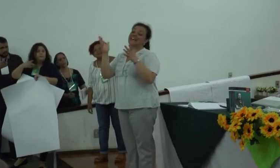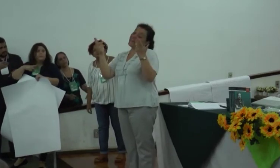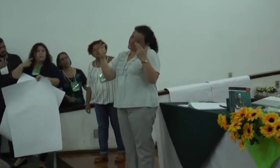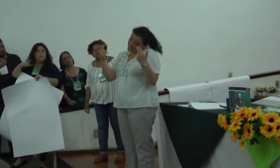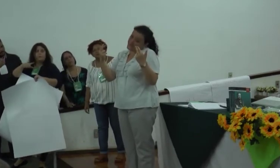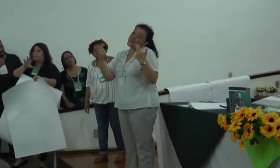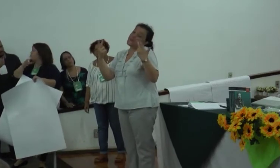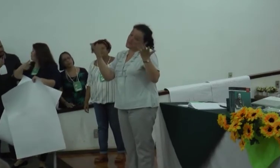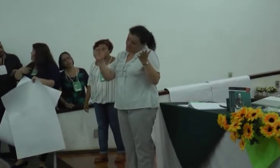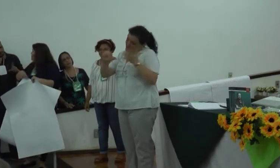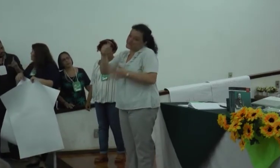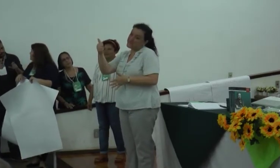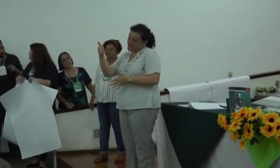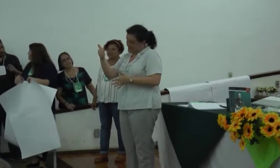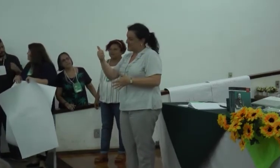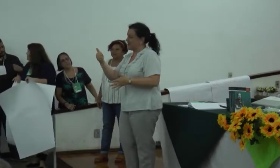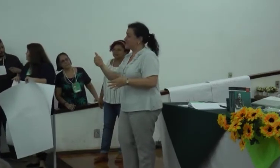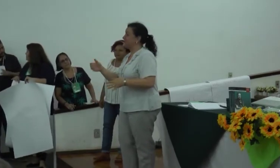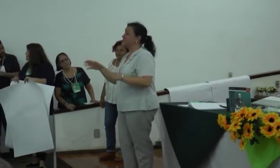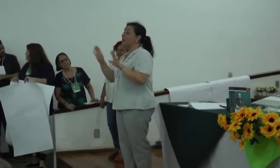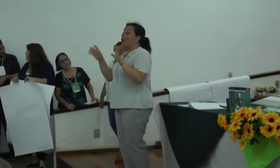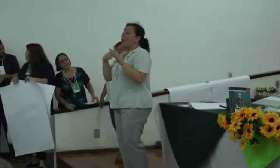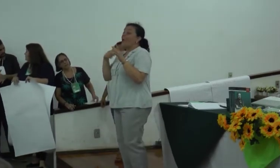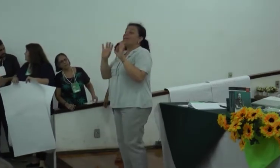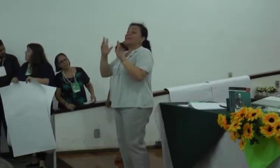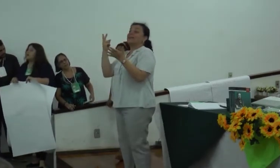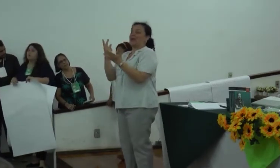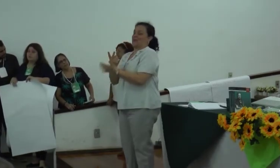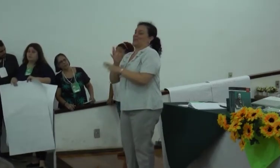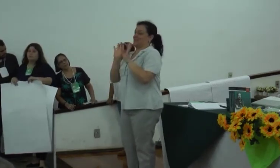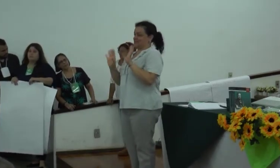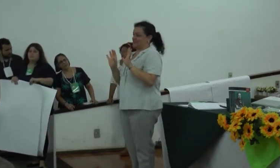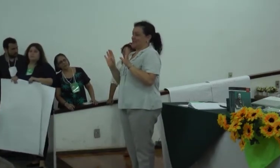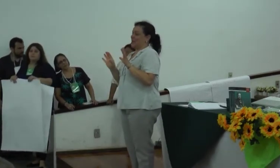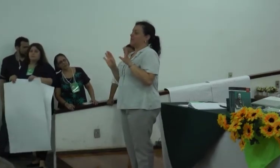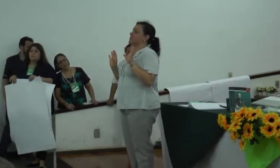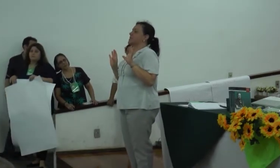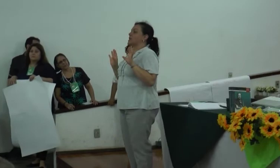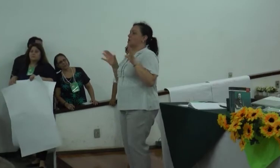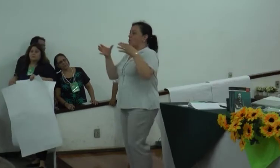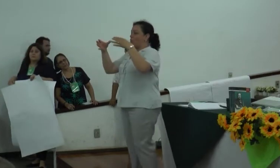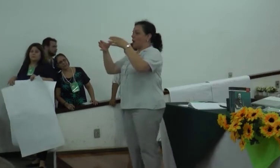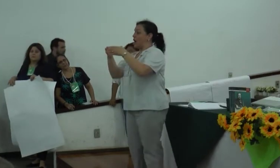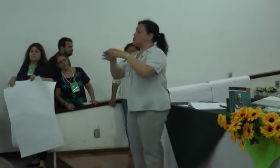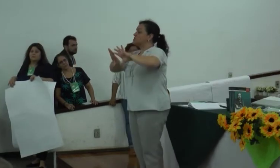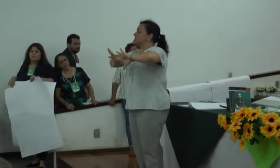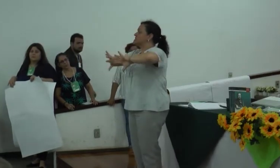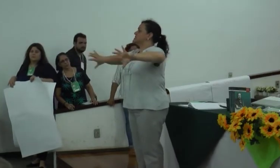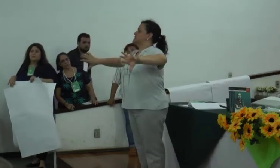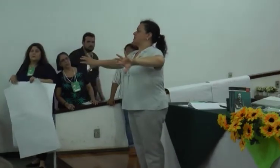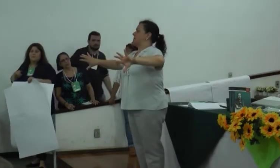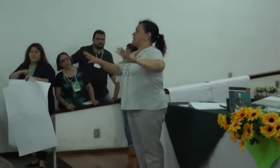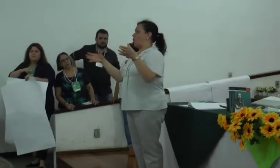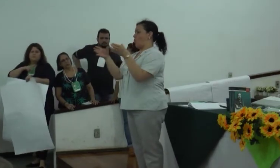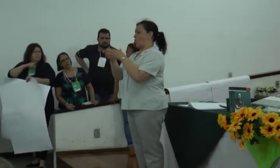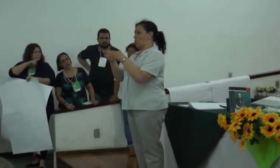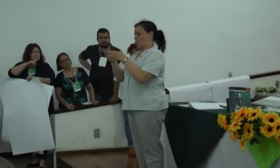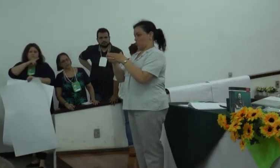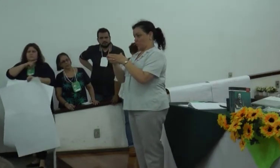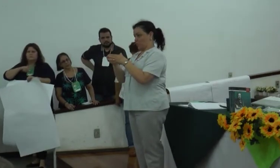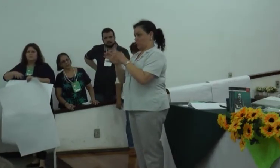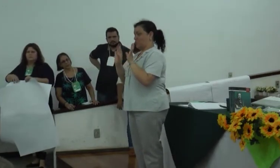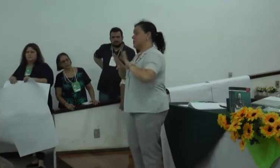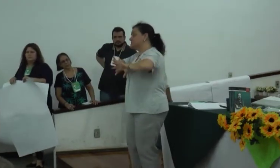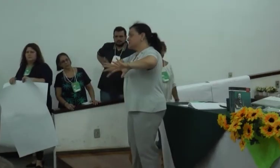Ah, foi um trabalho bem parecido com o primeiro. O que aconteceu? Nós